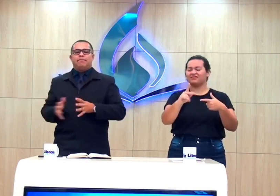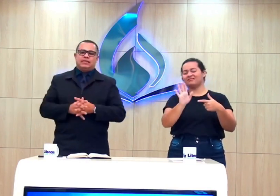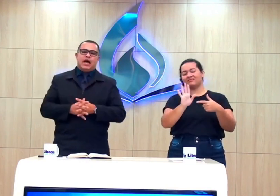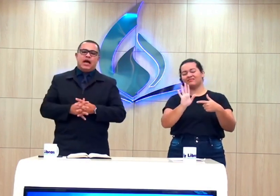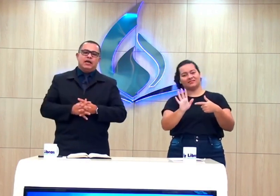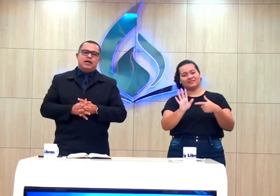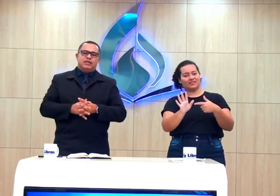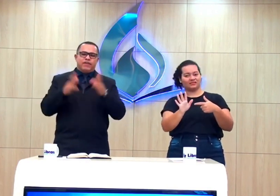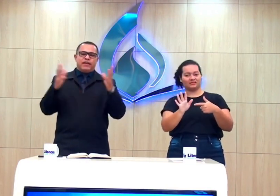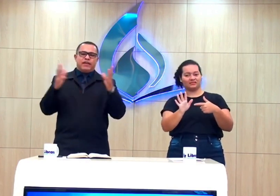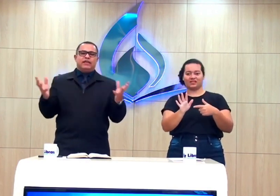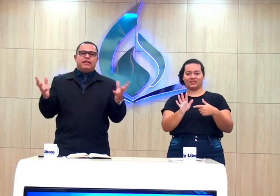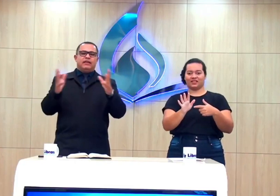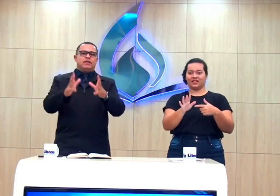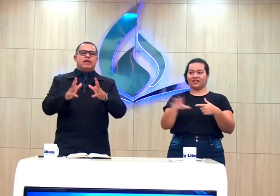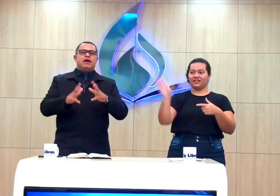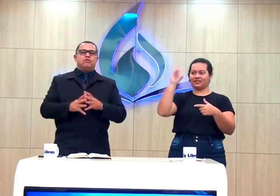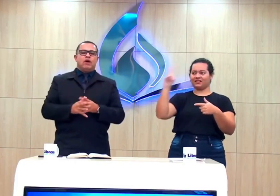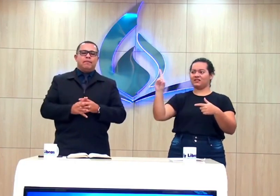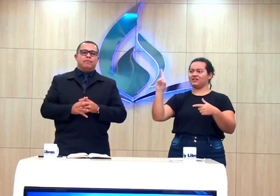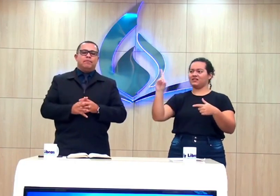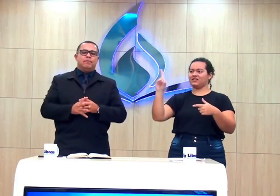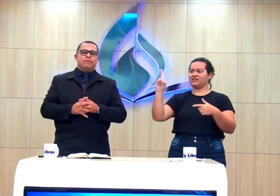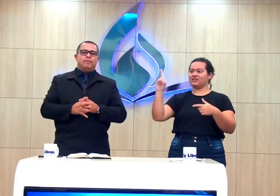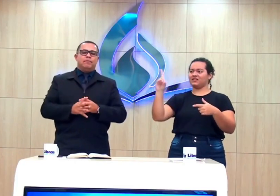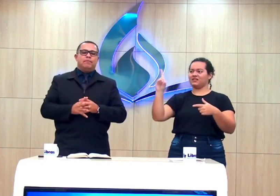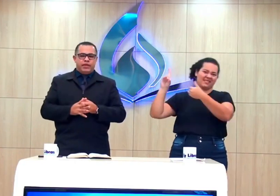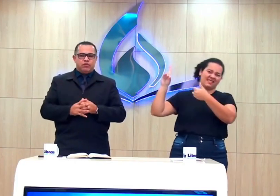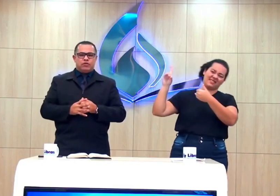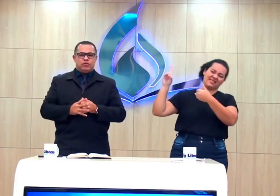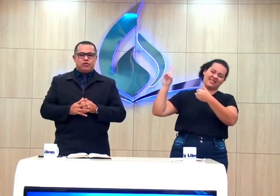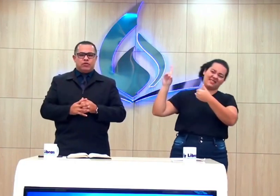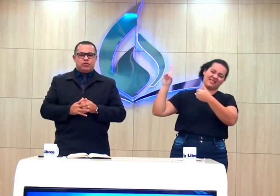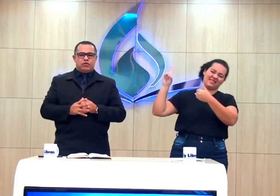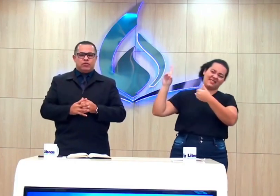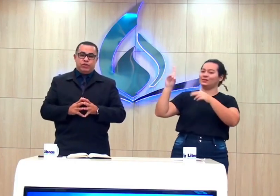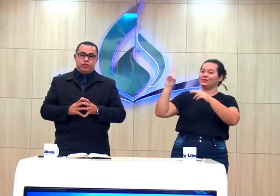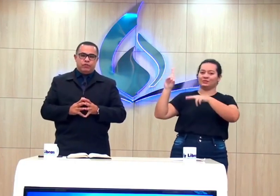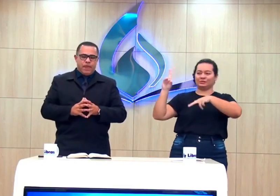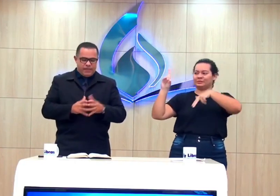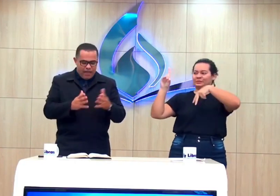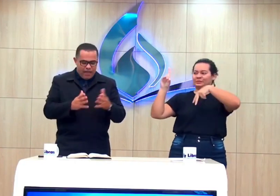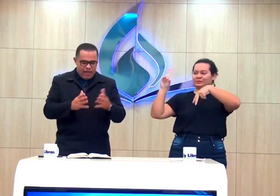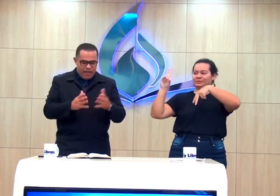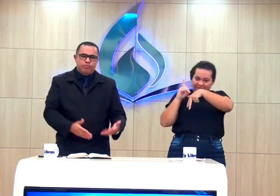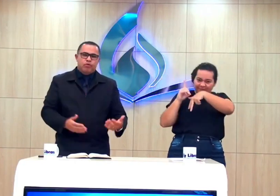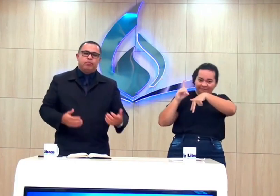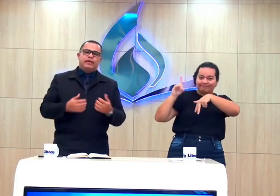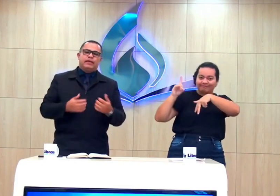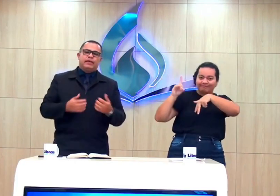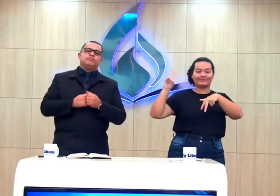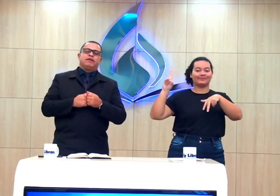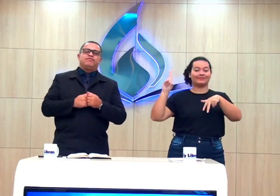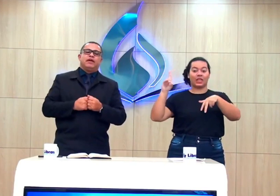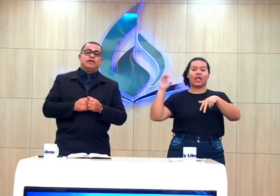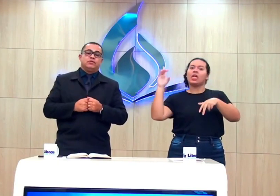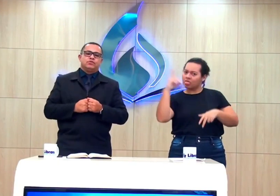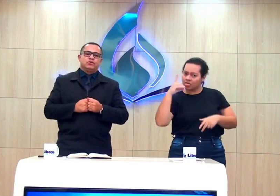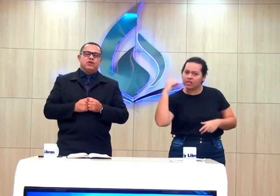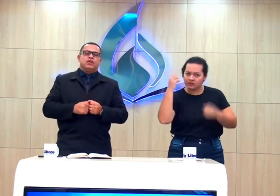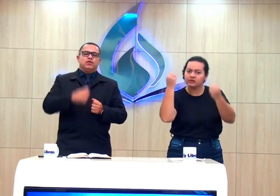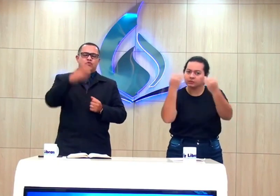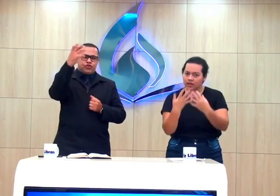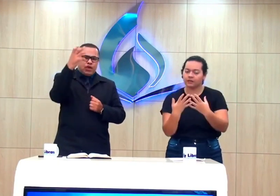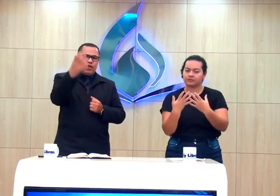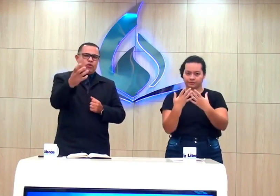poderá passar, que vai determinar o amor de Deus para contigo. Davi tinha propriedade para falar